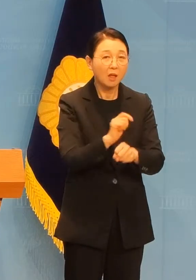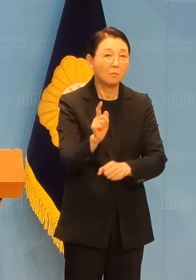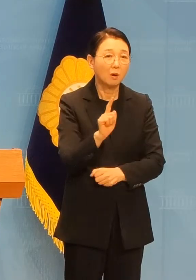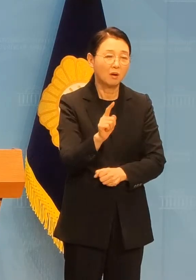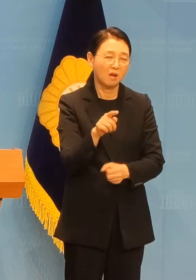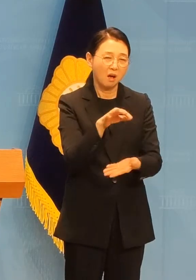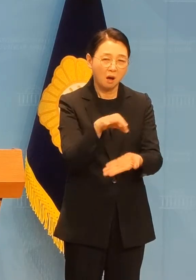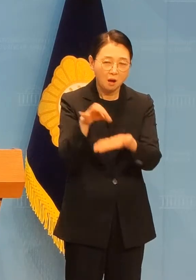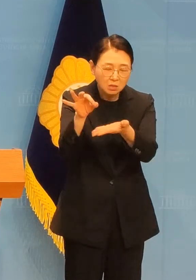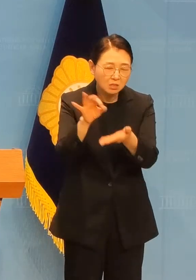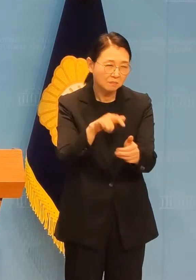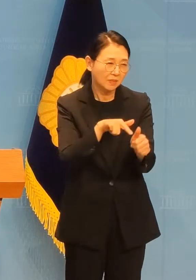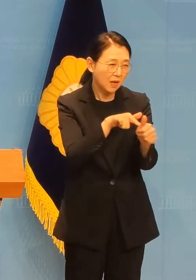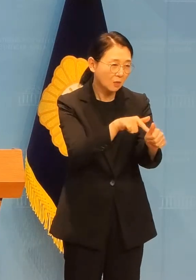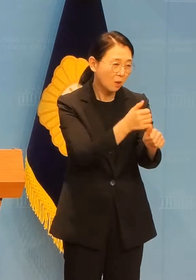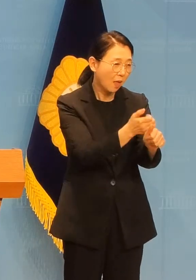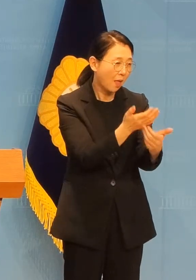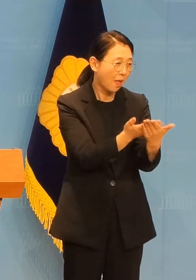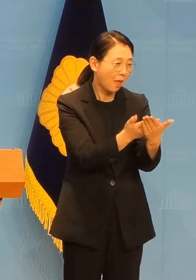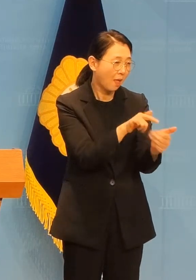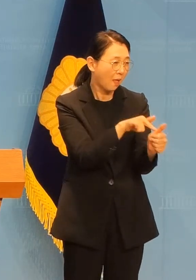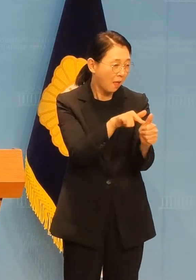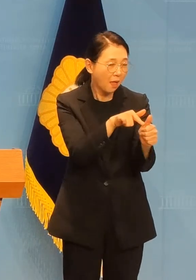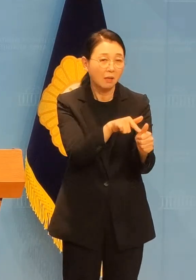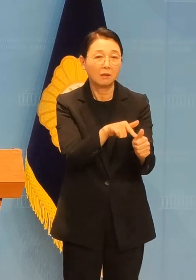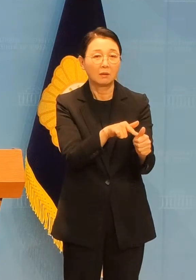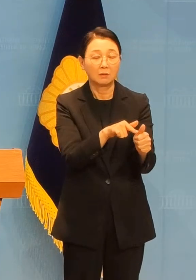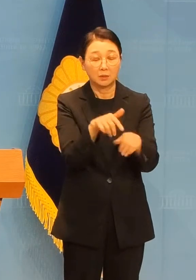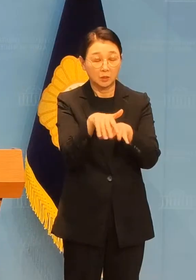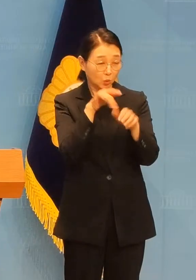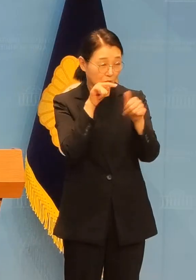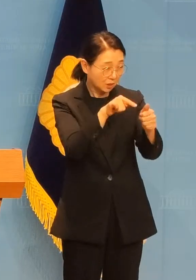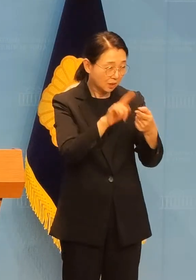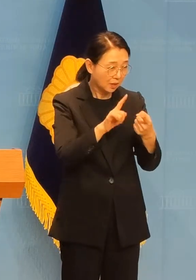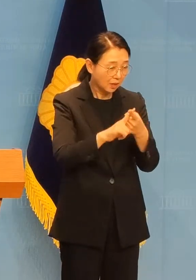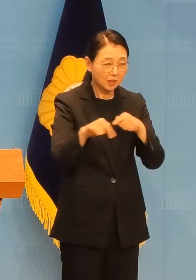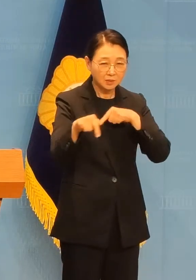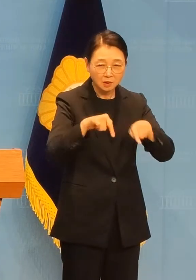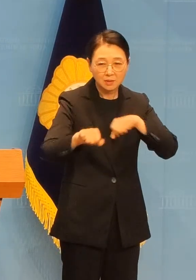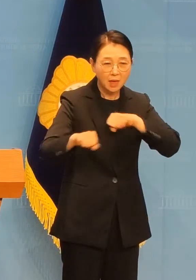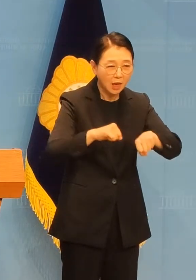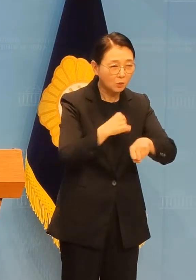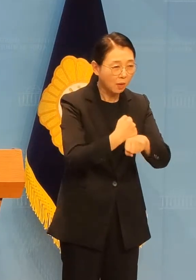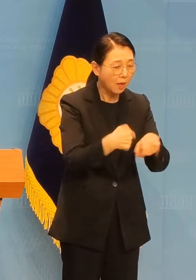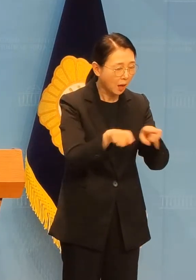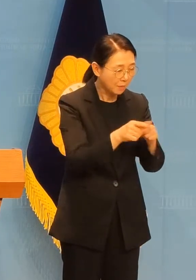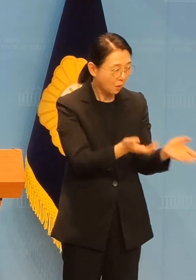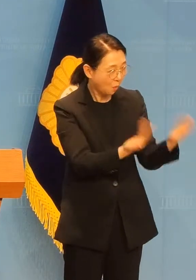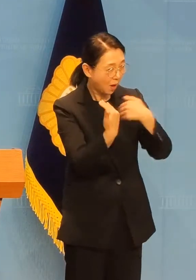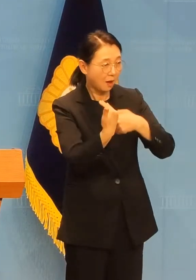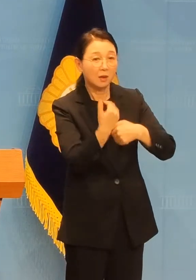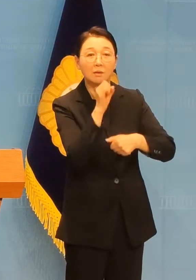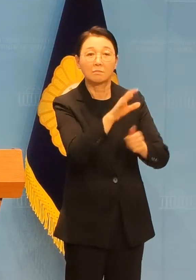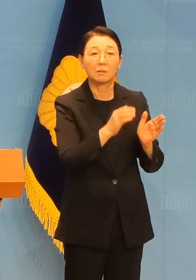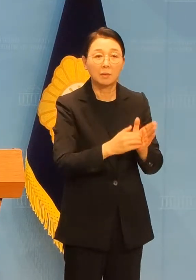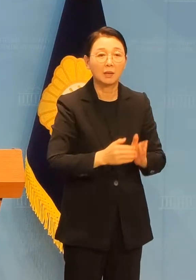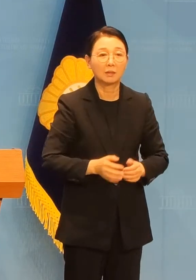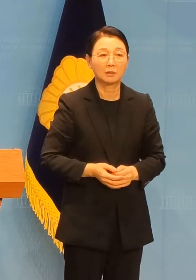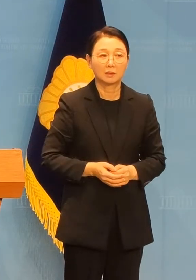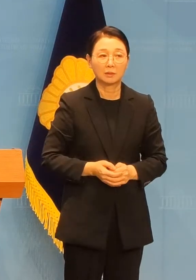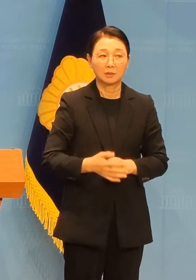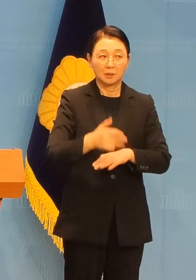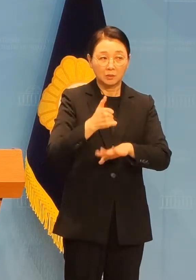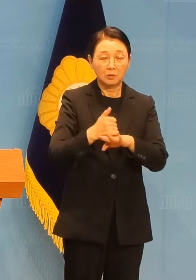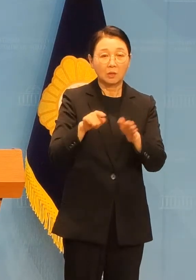헌금을 사실상 강제하며 조직의 지시에 따라 정치적 행동을 하게 만들었습니다. 그 결과